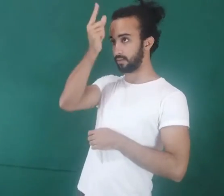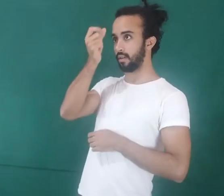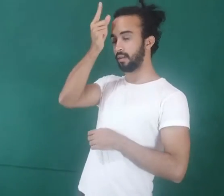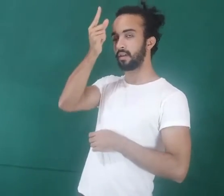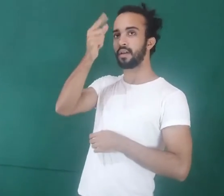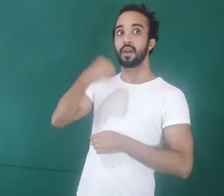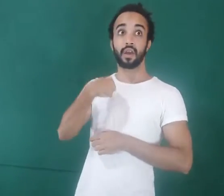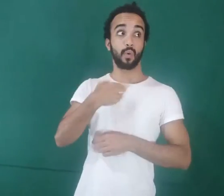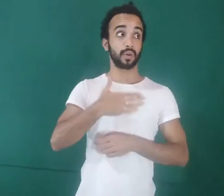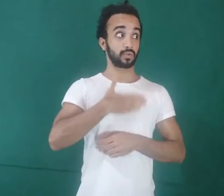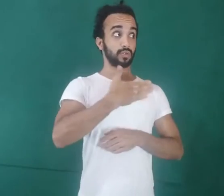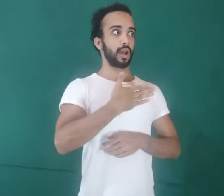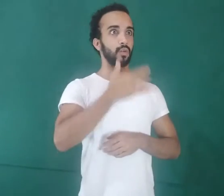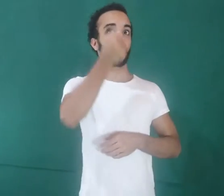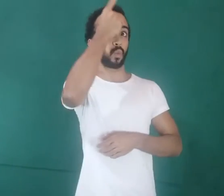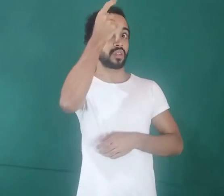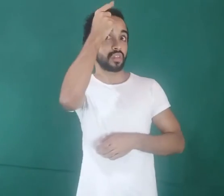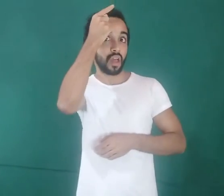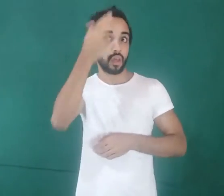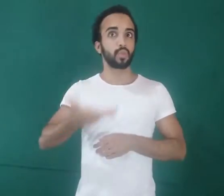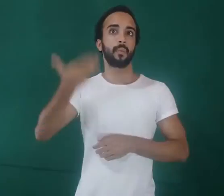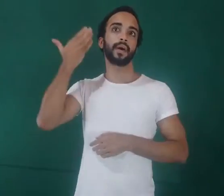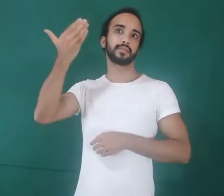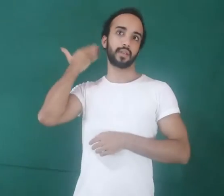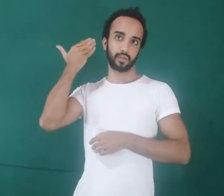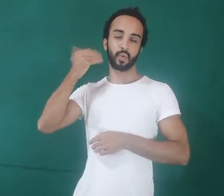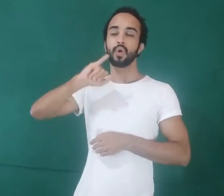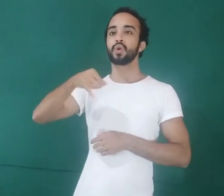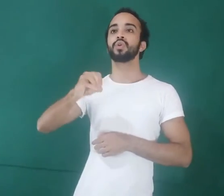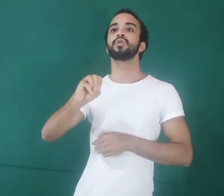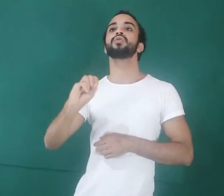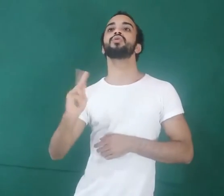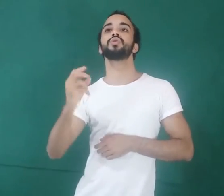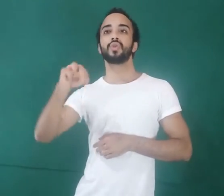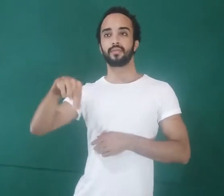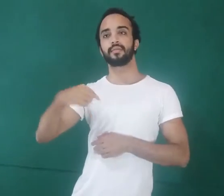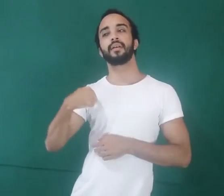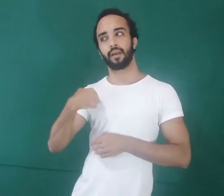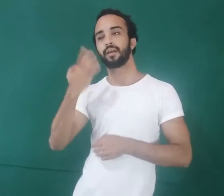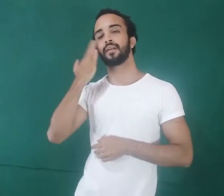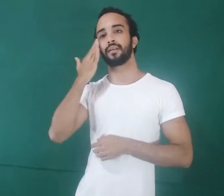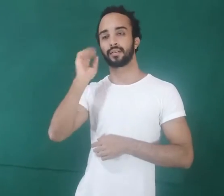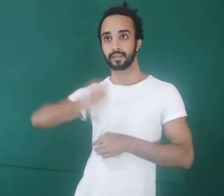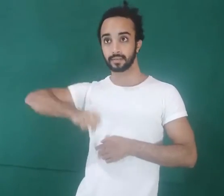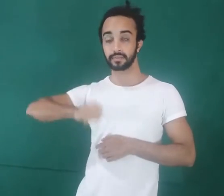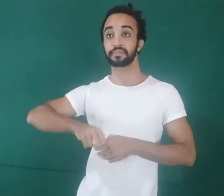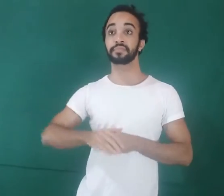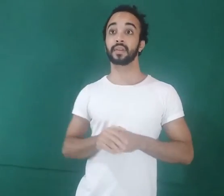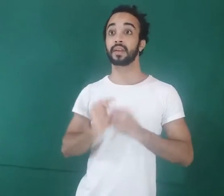ideias antigas. Sim. E, tipo, eu entendi muito isso, John Cage, quando eu vi isso nos anos 90, quando eu vi isso nos anos 2000, mas quem não